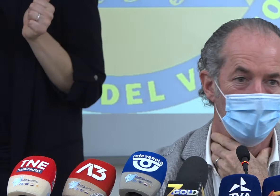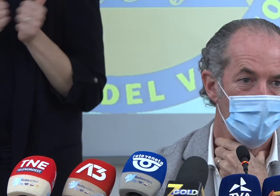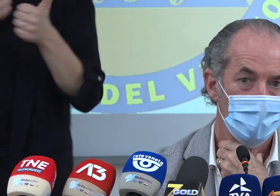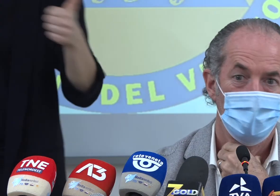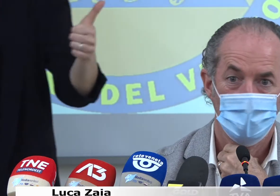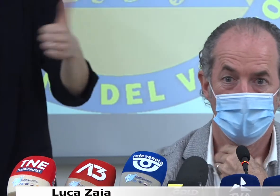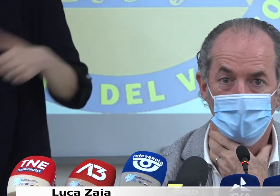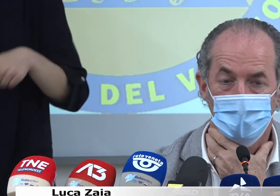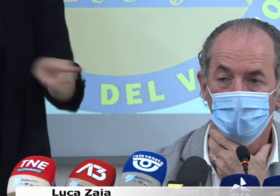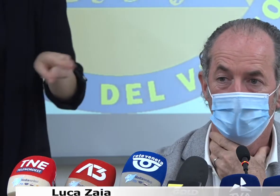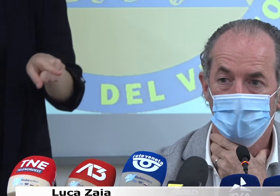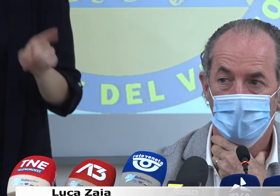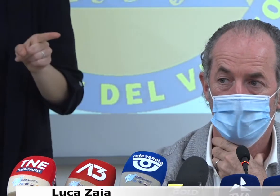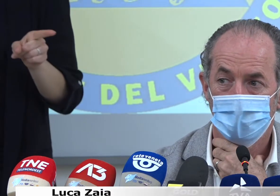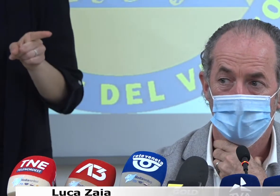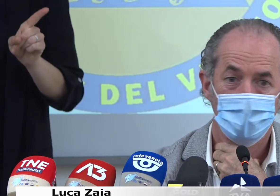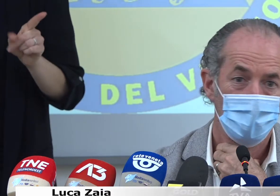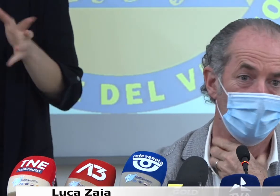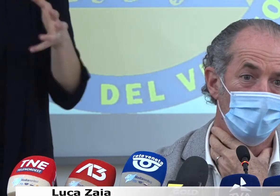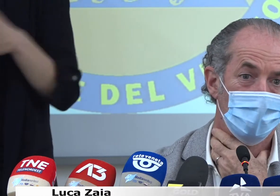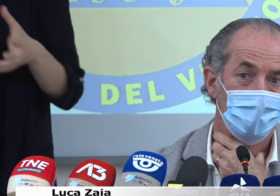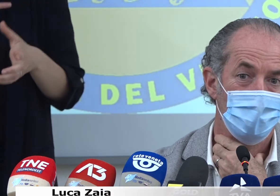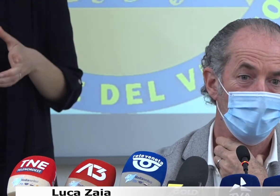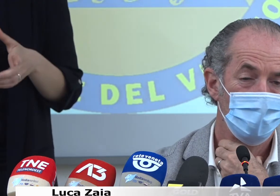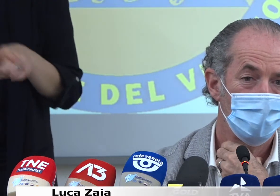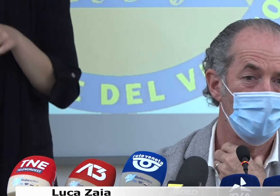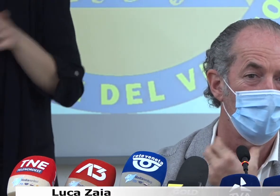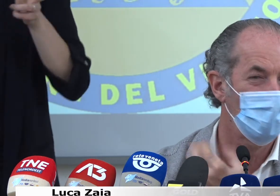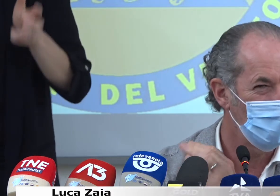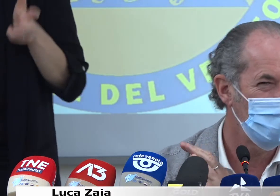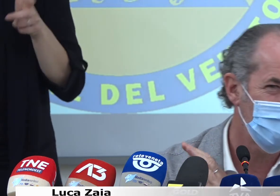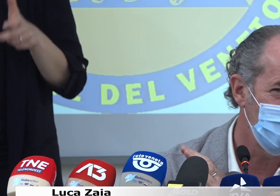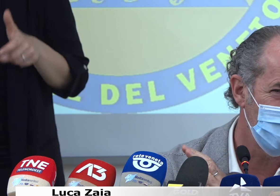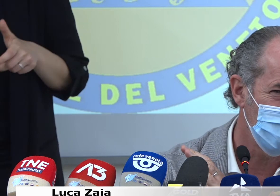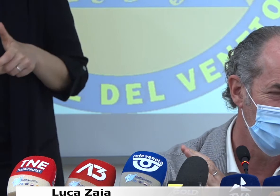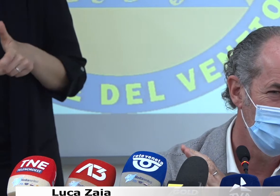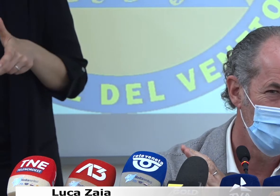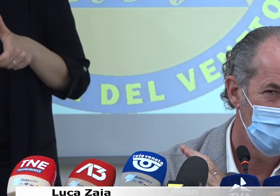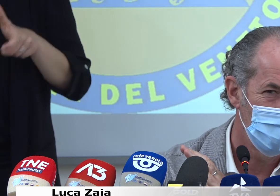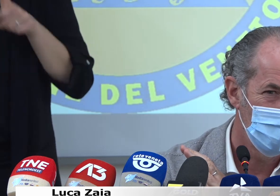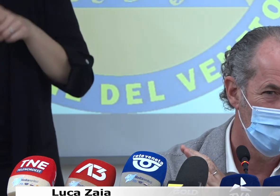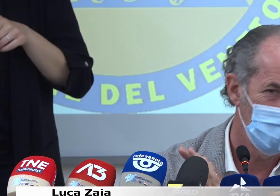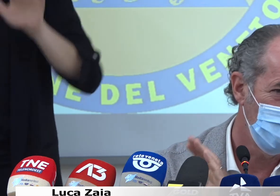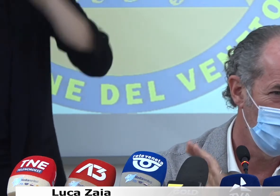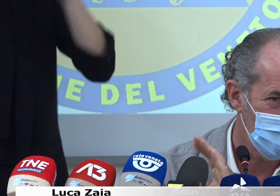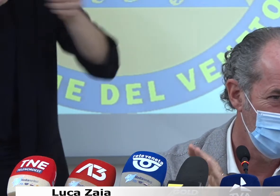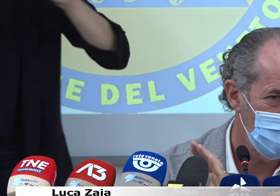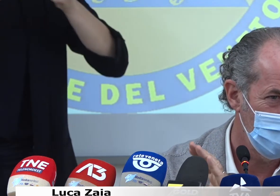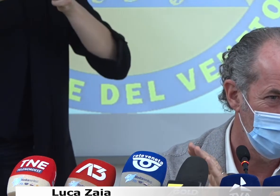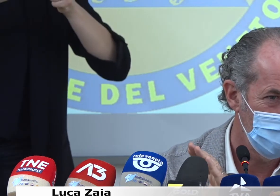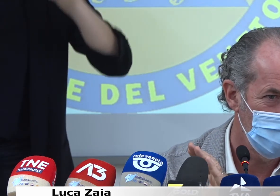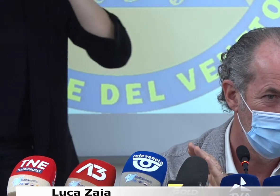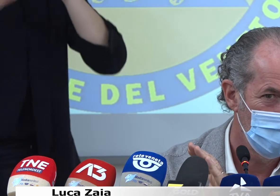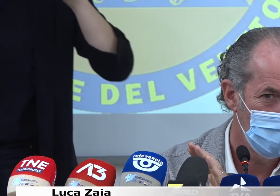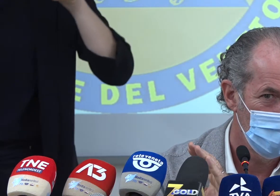in zona bianca, bisogna che ci mettiamo tutti d'impegno, significa comunicare al mondo intero, e lo comunica il Veneto, non la Repubblica delle